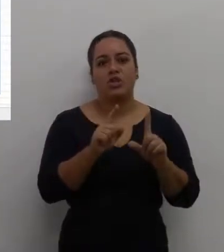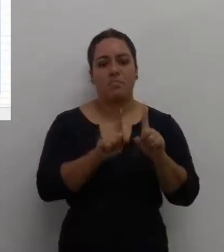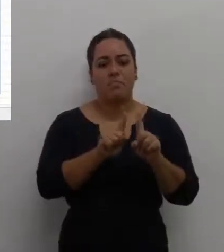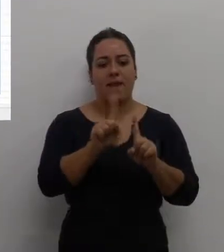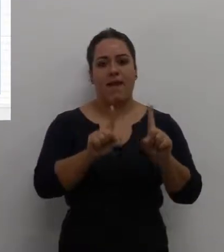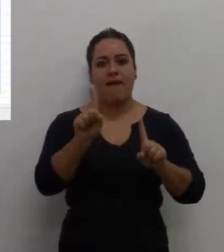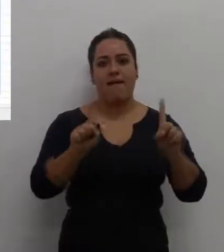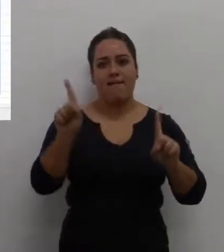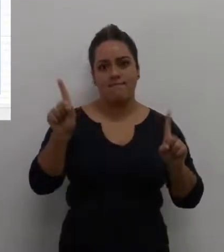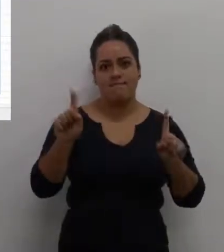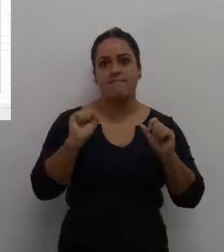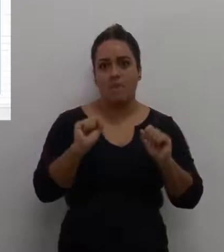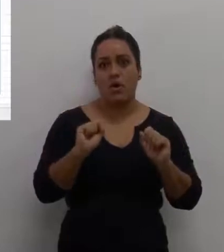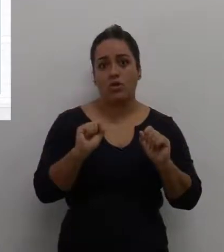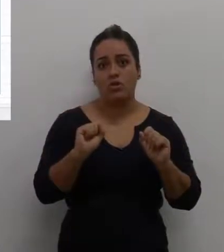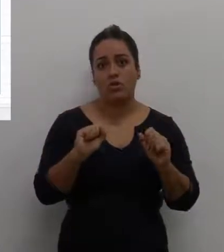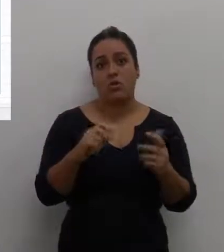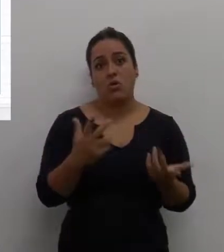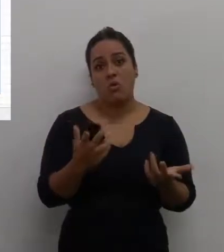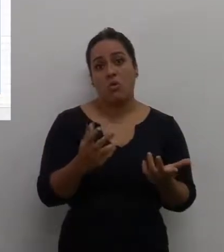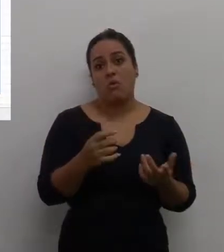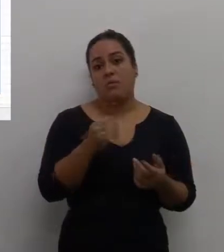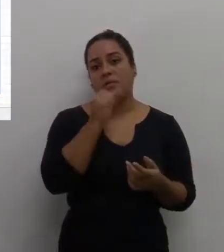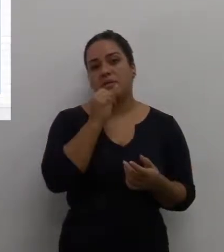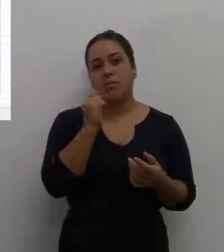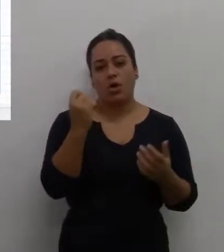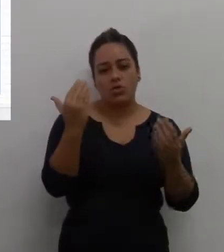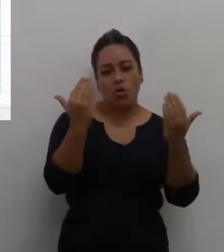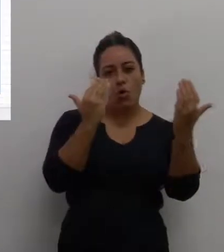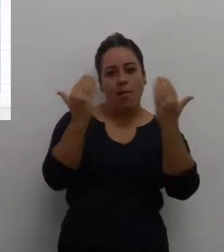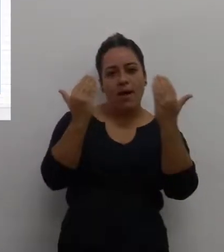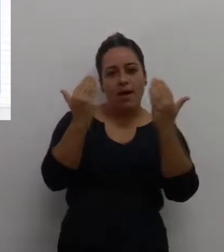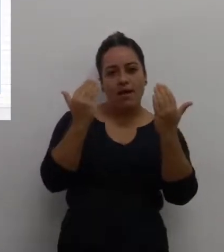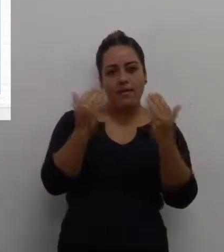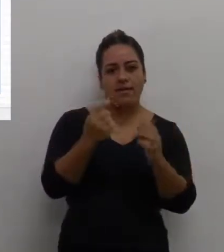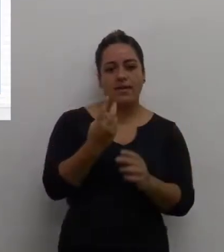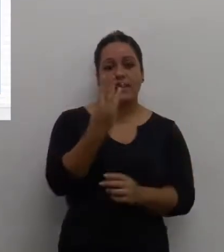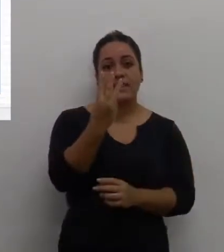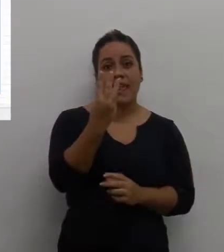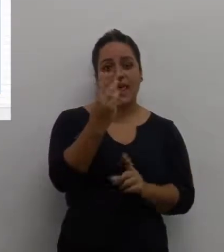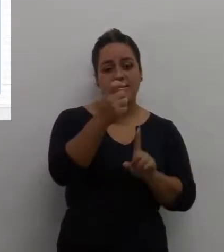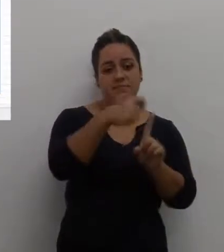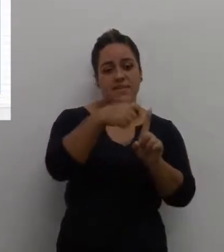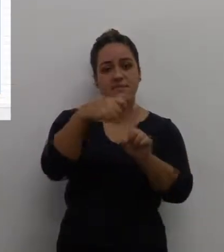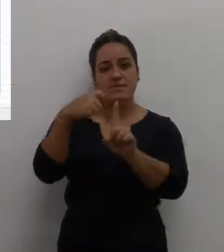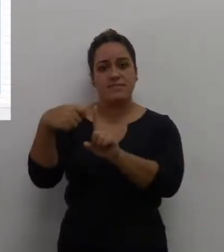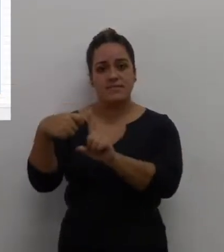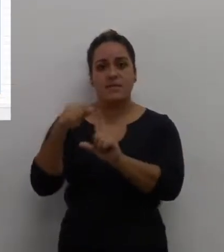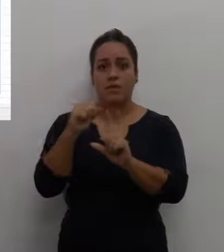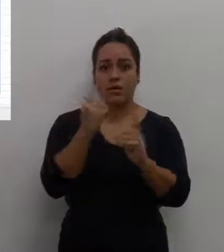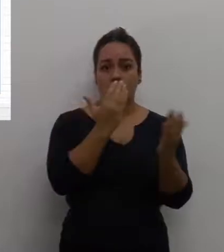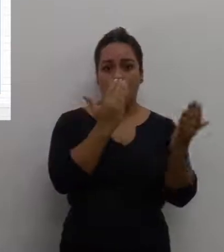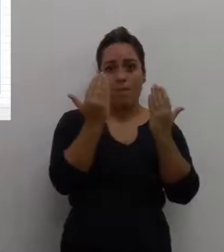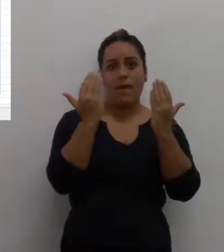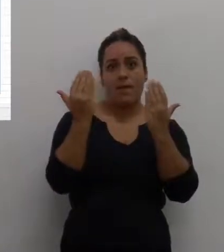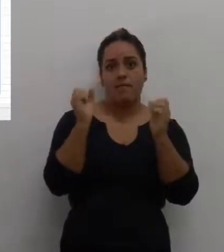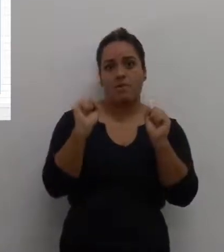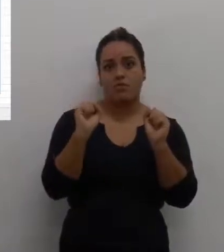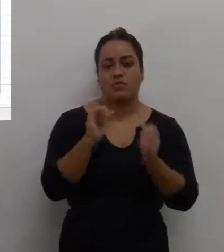de barras, né, contendo os 3 meses, de forma que eu posso compará-los, os valores desses